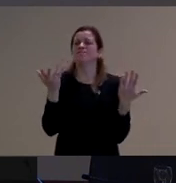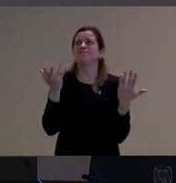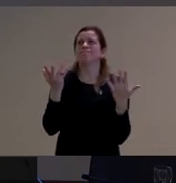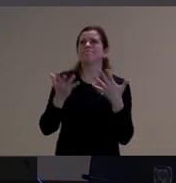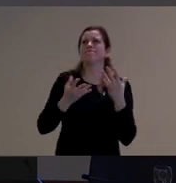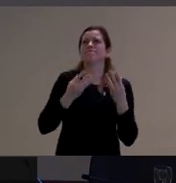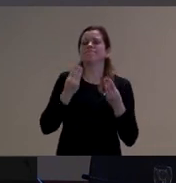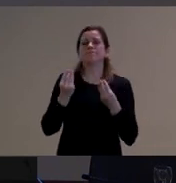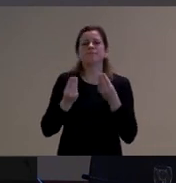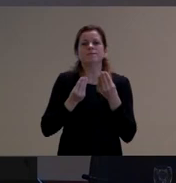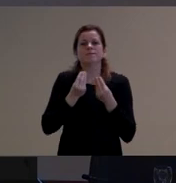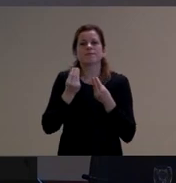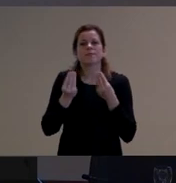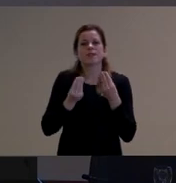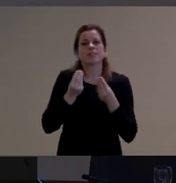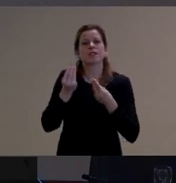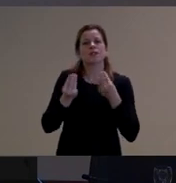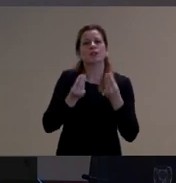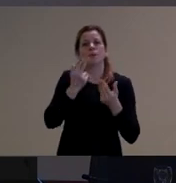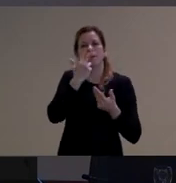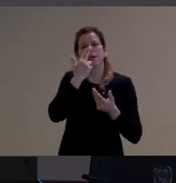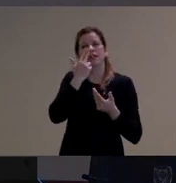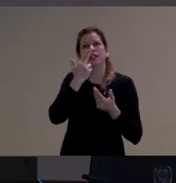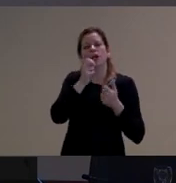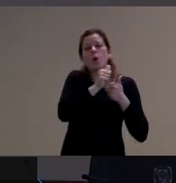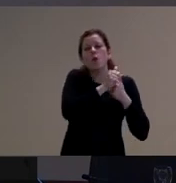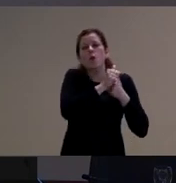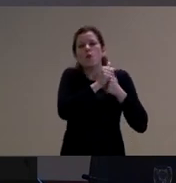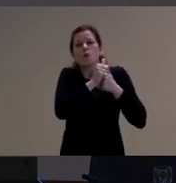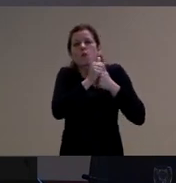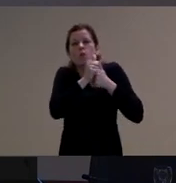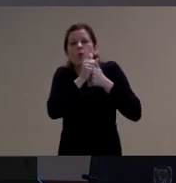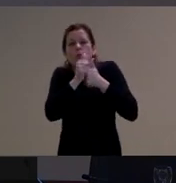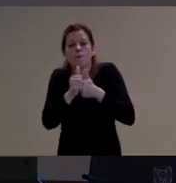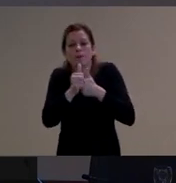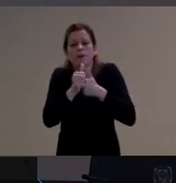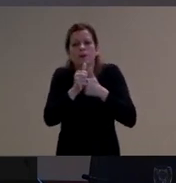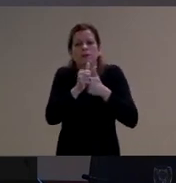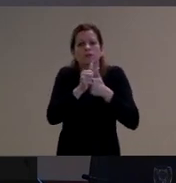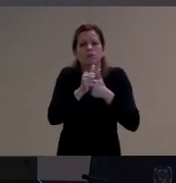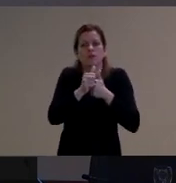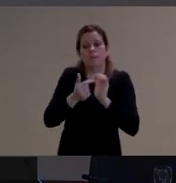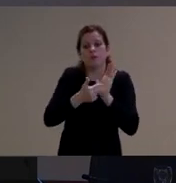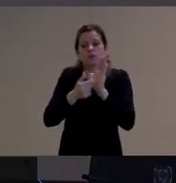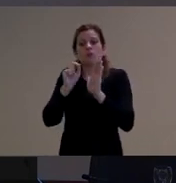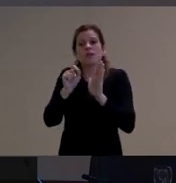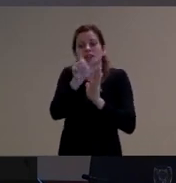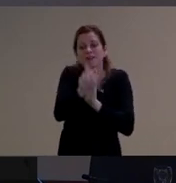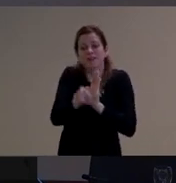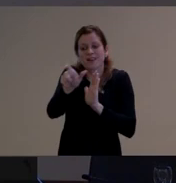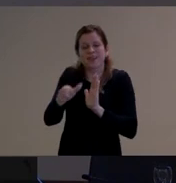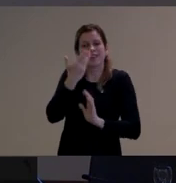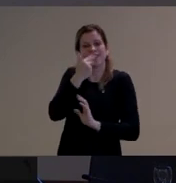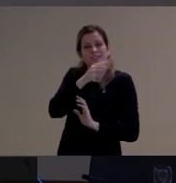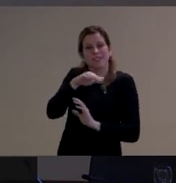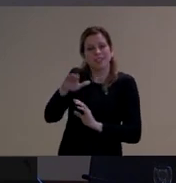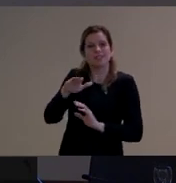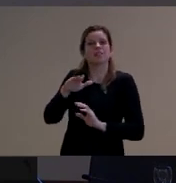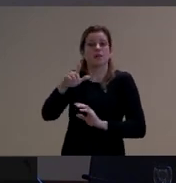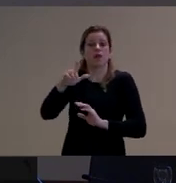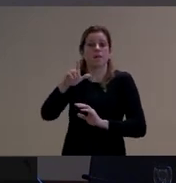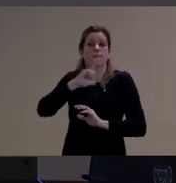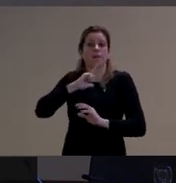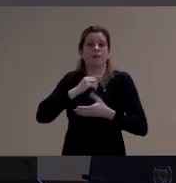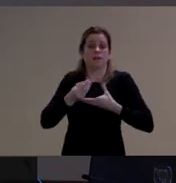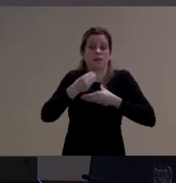uma tentativa de acompanhar que essas crianças né tem essas ações